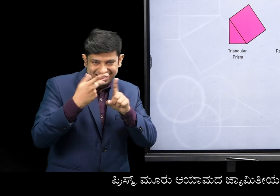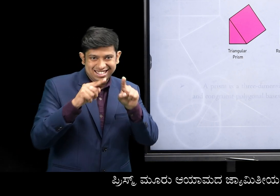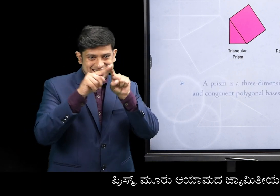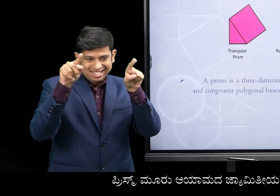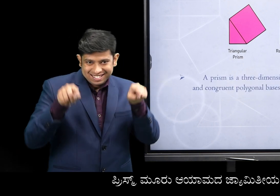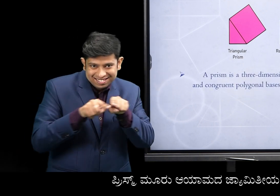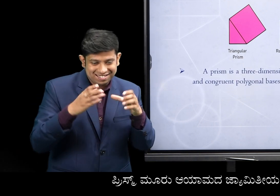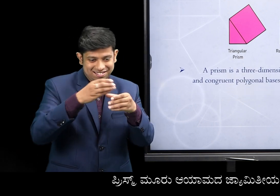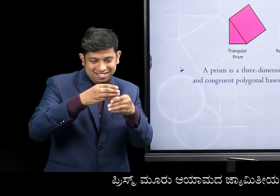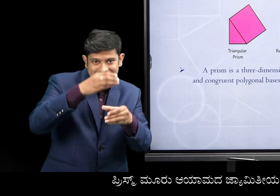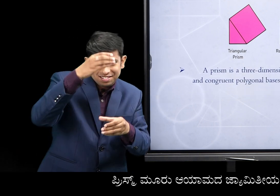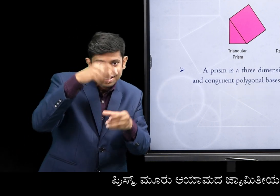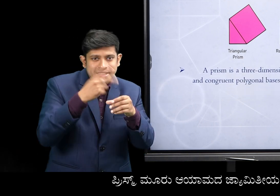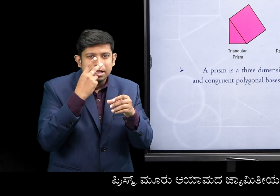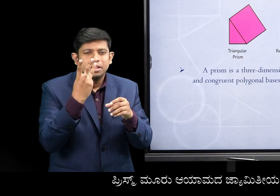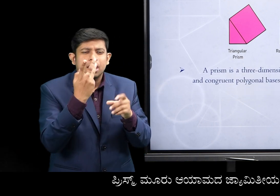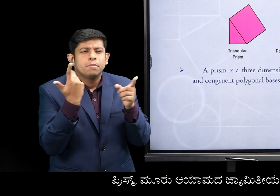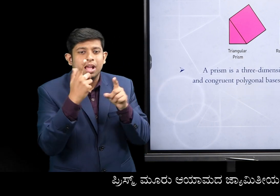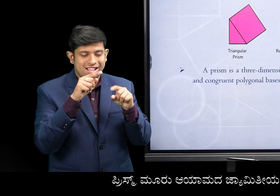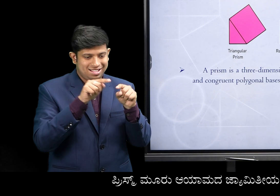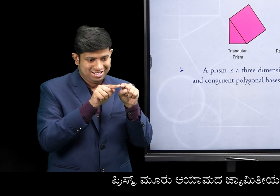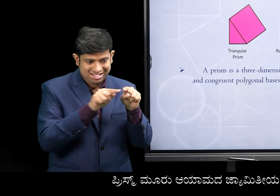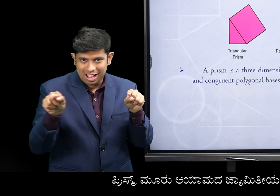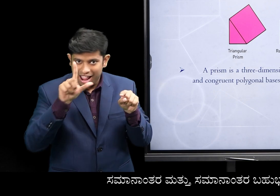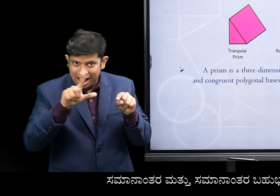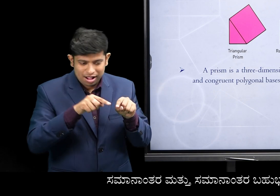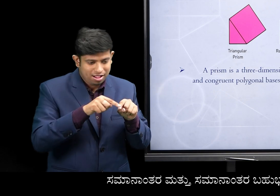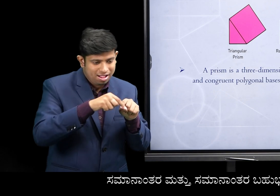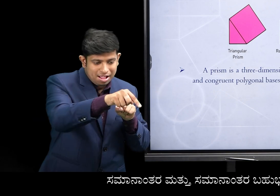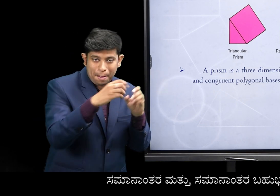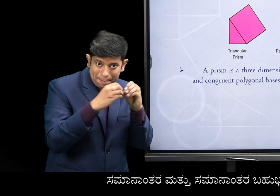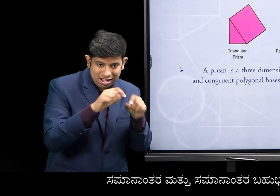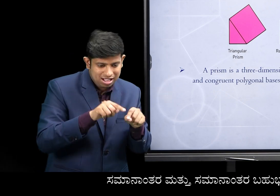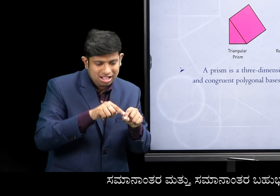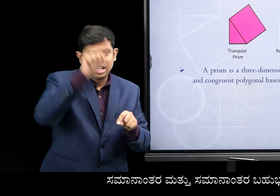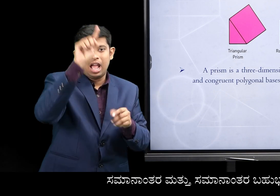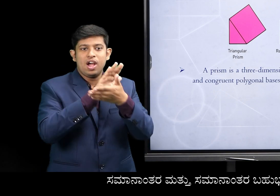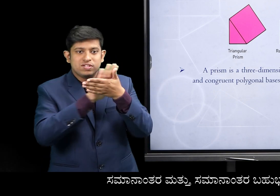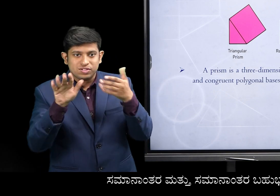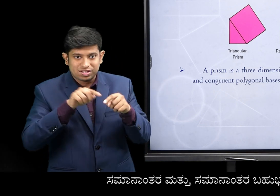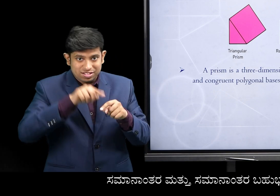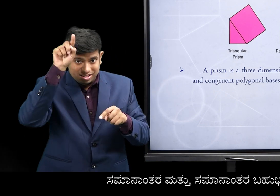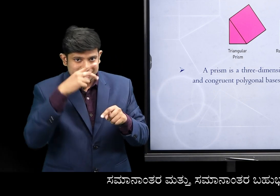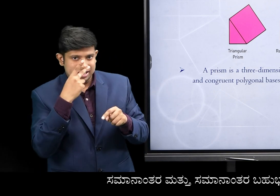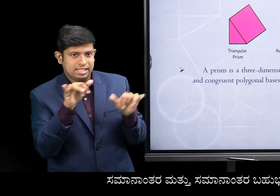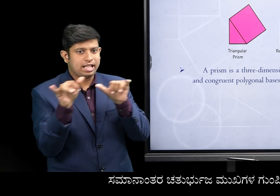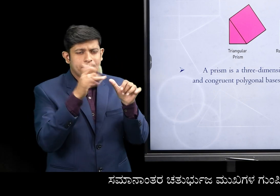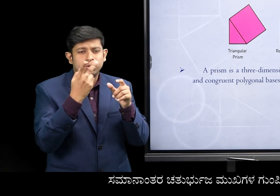ಆಶ್ರಗ ಪ್ರಿಸಂನ 3 ಆಯಾಮದ ಜ್ಯಾಮಿತೀಯ ಆಕಾರವಾಗಿದ್ದು ಎರಡು ಸಮಾನಾಂತರ ಮತ್ತು ಸಮಾನಾಂತರ ಬಹುಭುಜಾಕೃತಿಯ ಬೇಸ್ಗಳಿಂದ